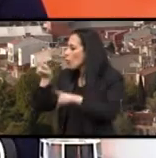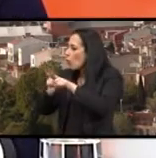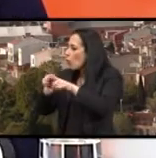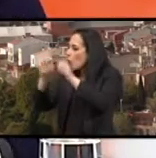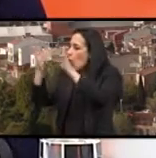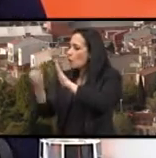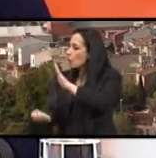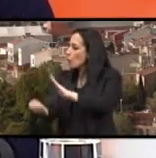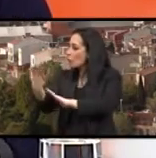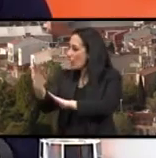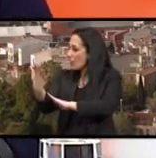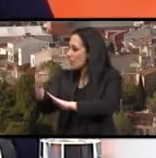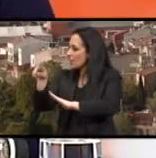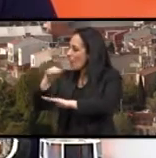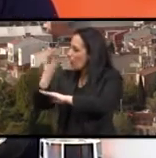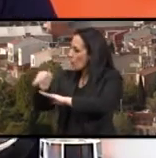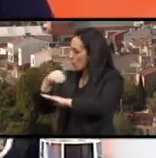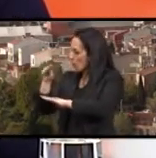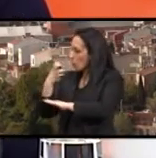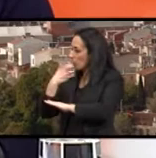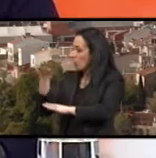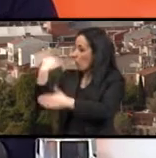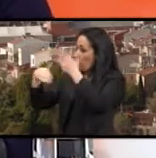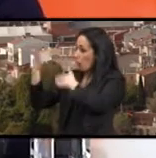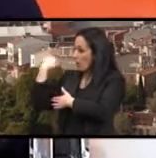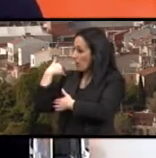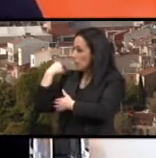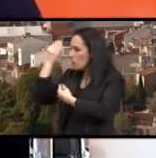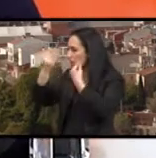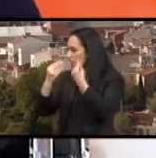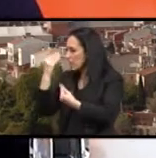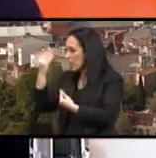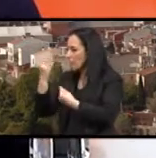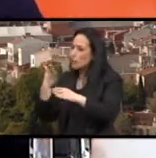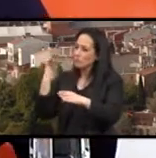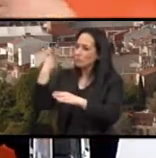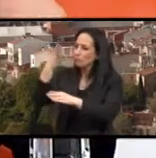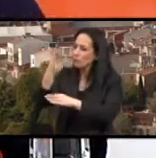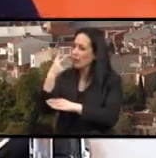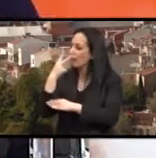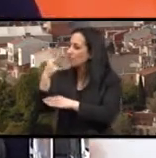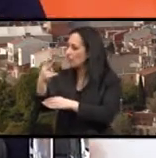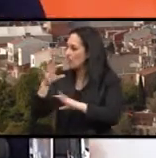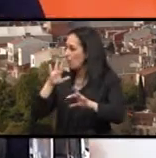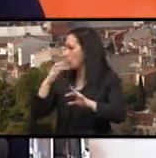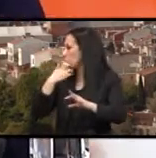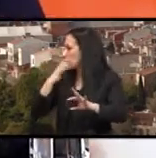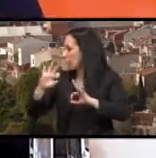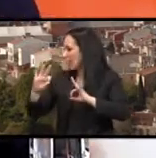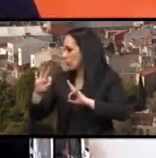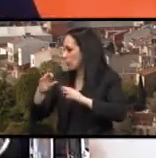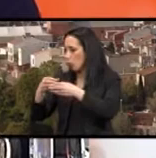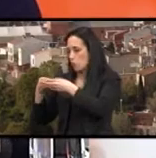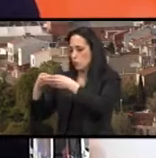hem de cuidar. Vull dir, abans sí que pensàvem de, va, anem a fer una visita al teatre, doncs que hi anàvem tots, no? Clar, una